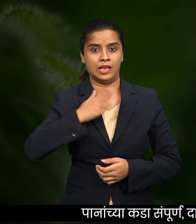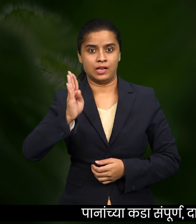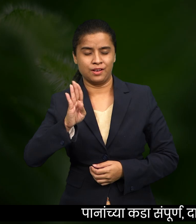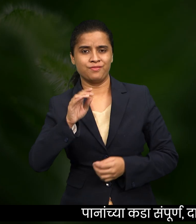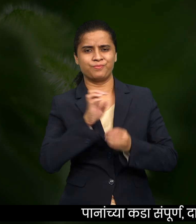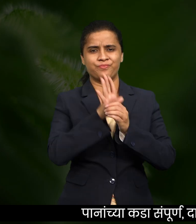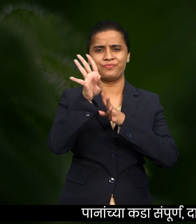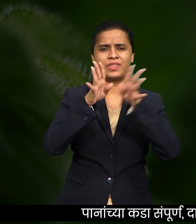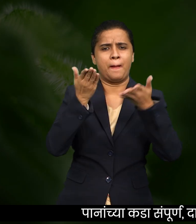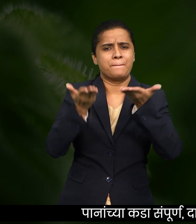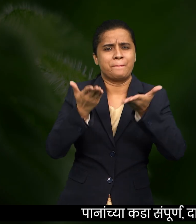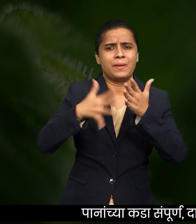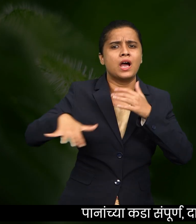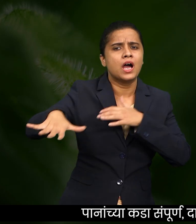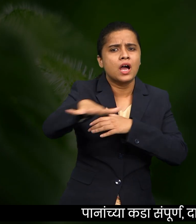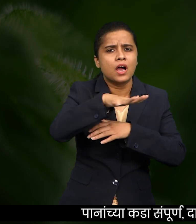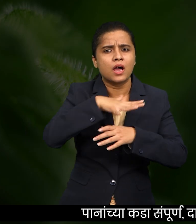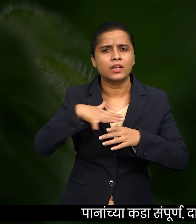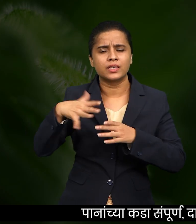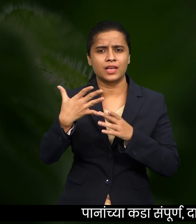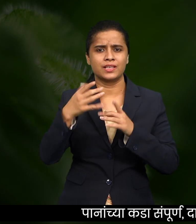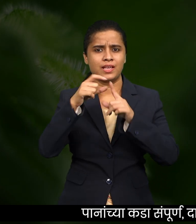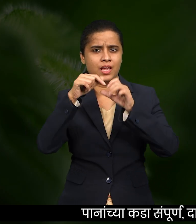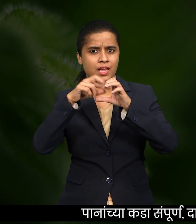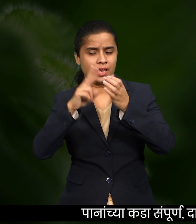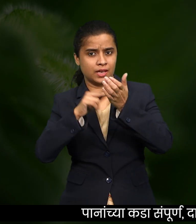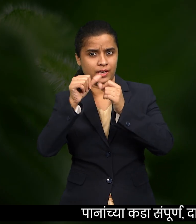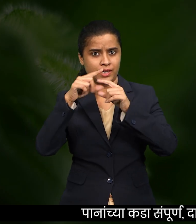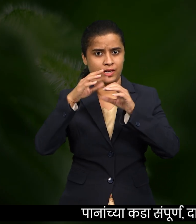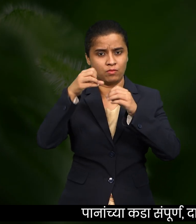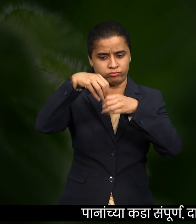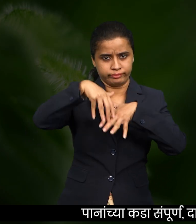पानाचा कडा संपूर्ण दातदार किंवा लोब असू शकतो.